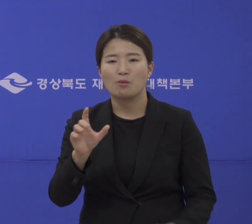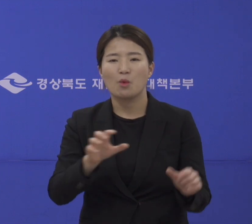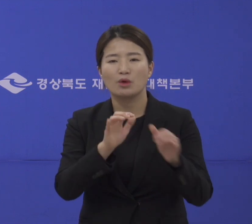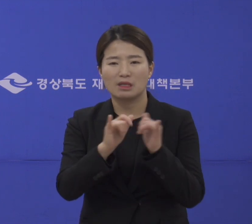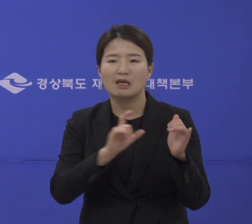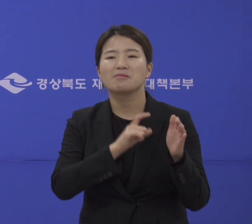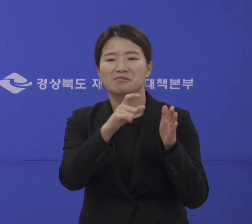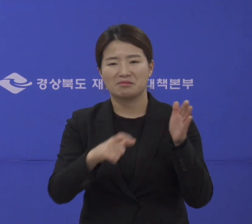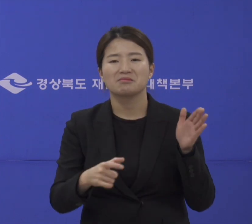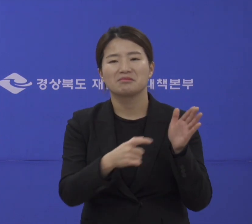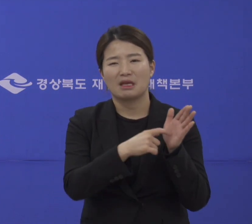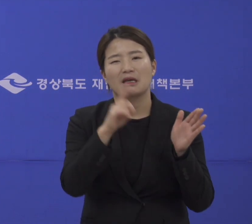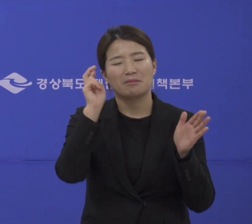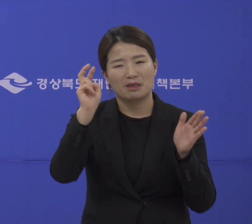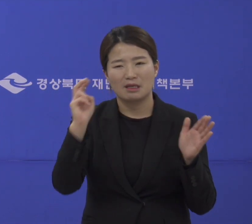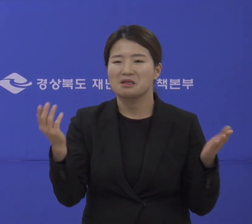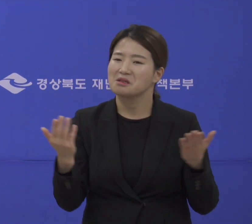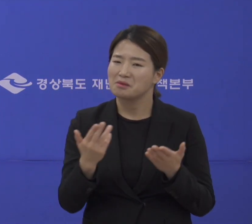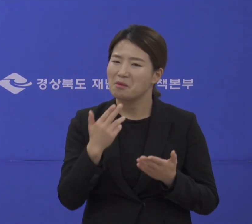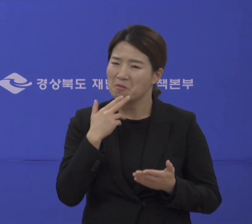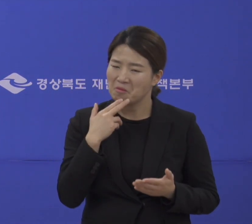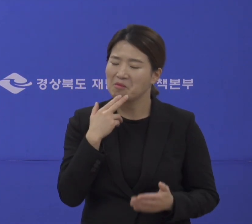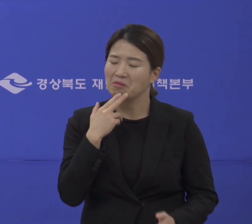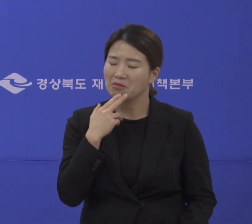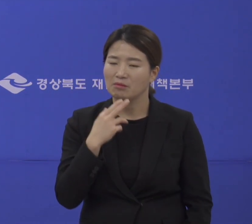같습니다. 그리고 이분은